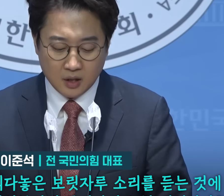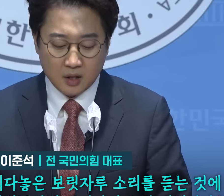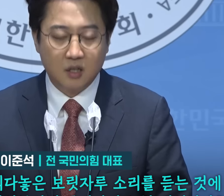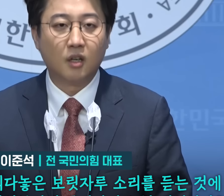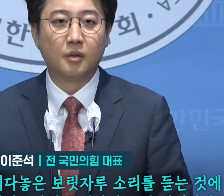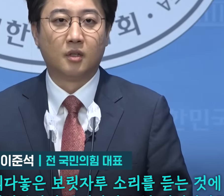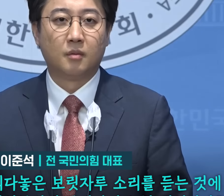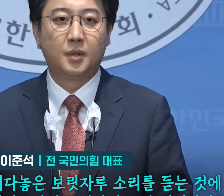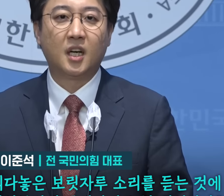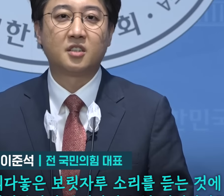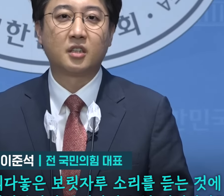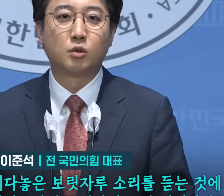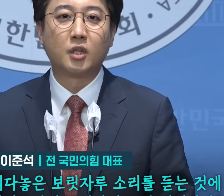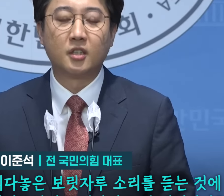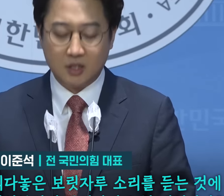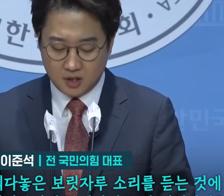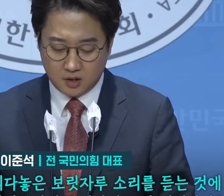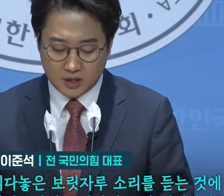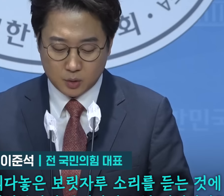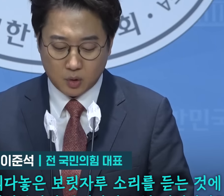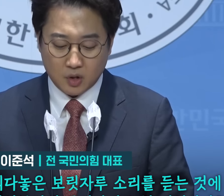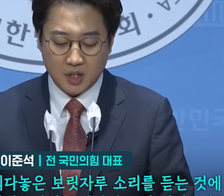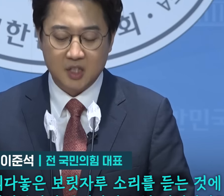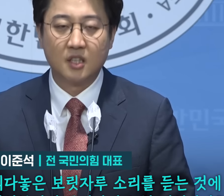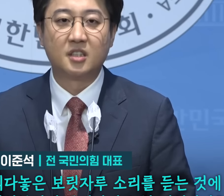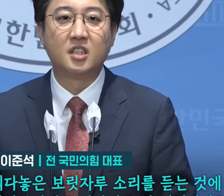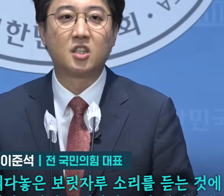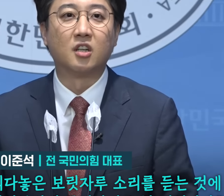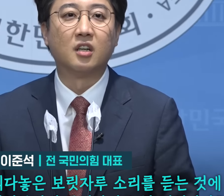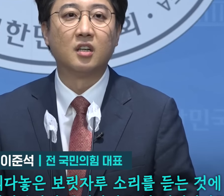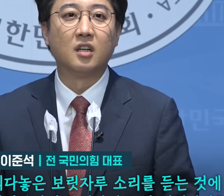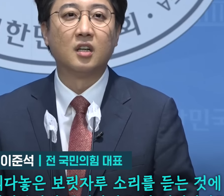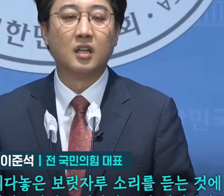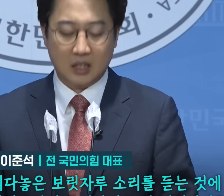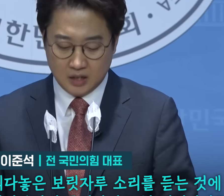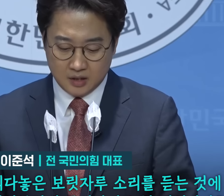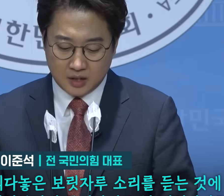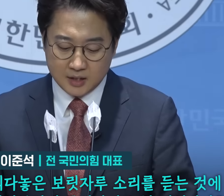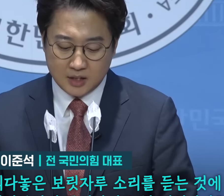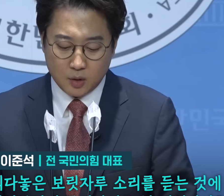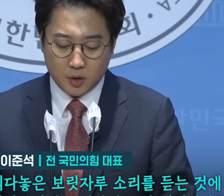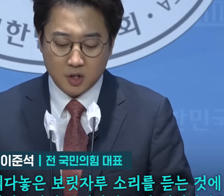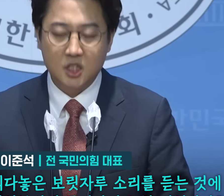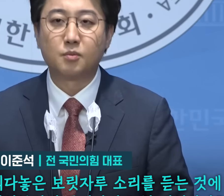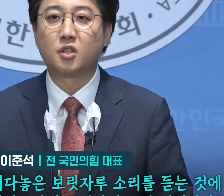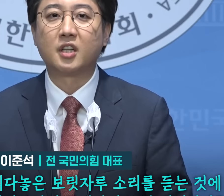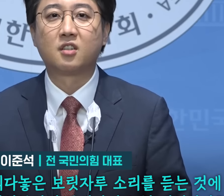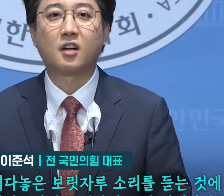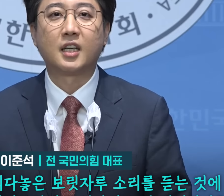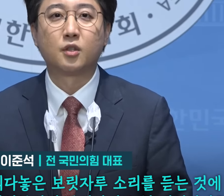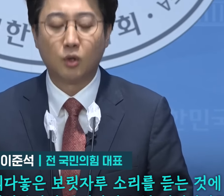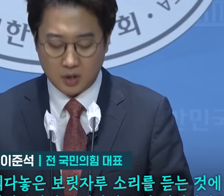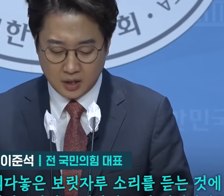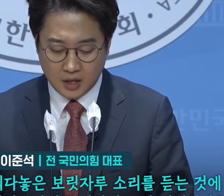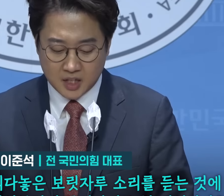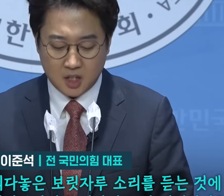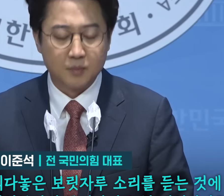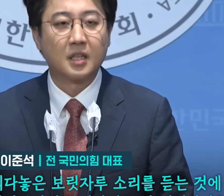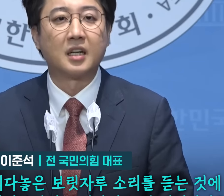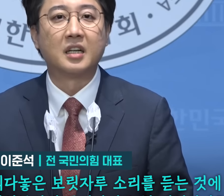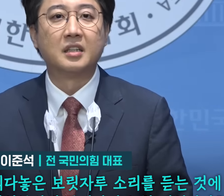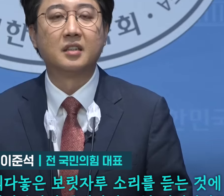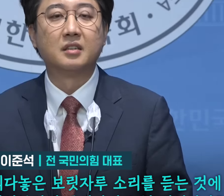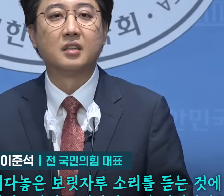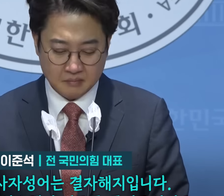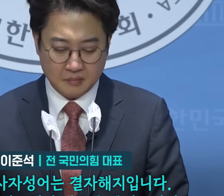보릿자루라는 그런 비하적인 소리를 듣는 것에도 이제는 지쳐 단체로 현실 부정에 들어가기라도